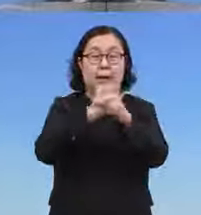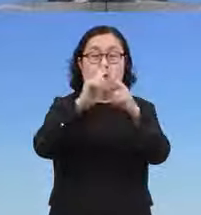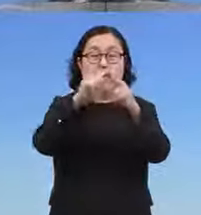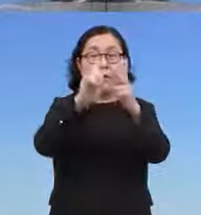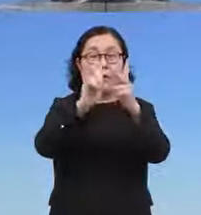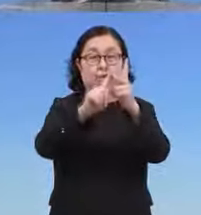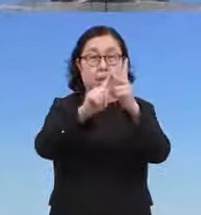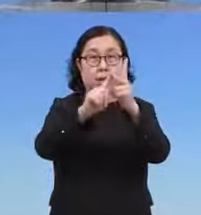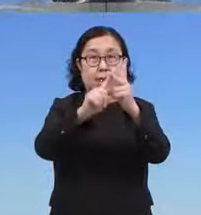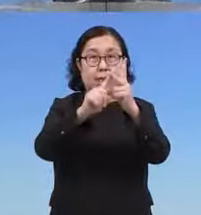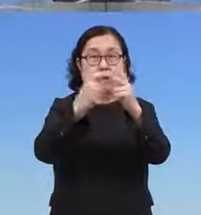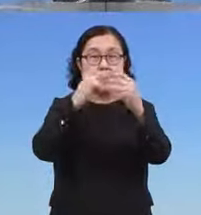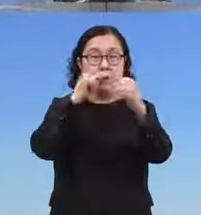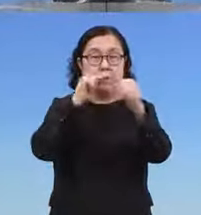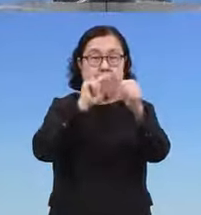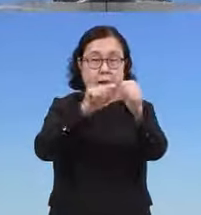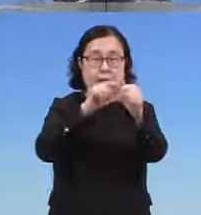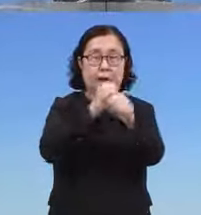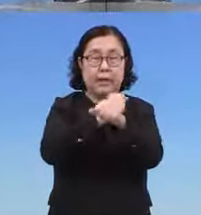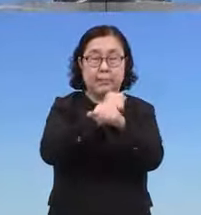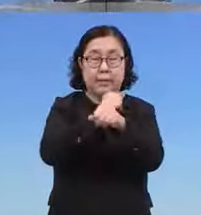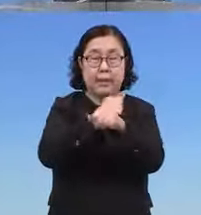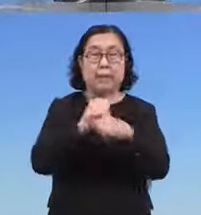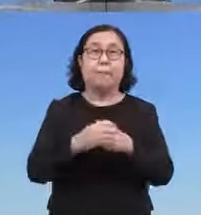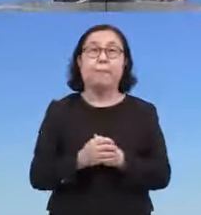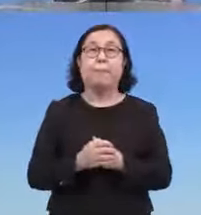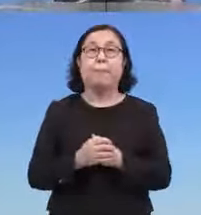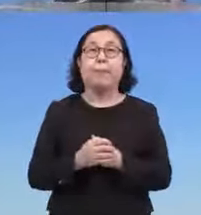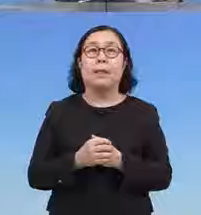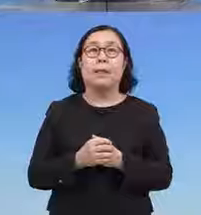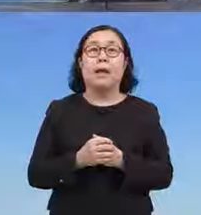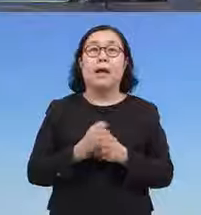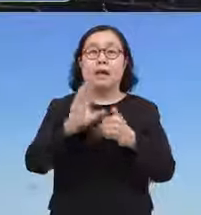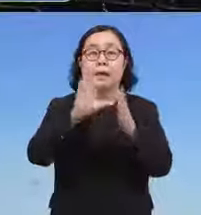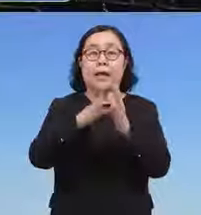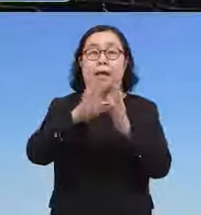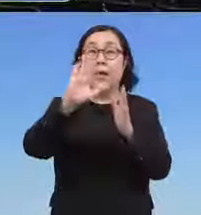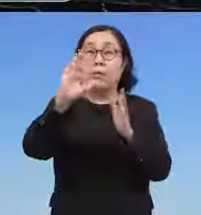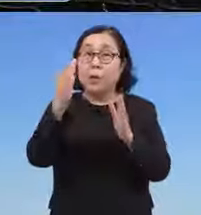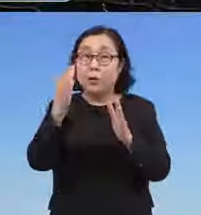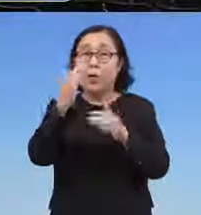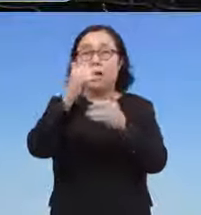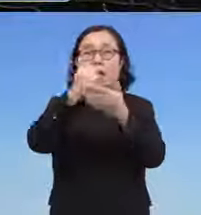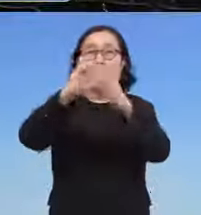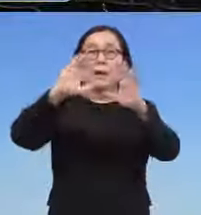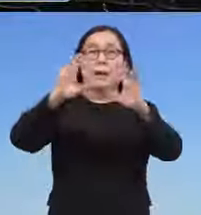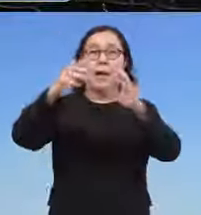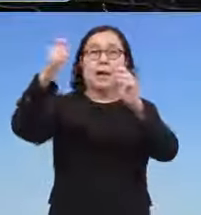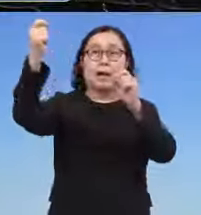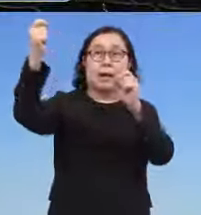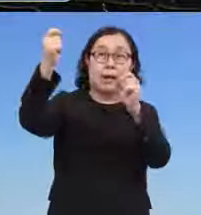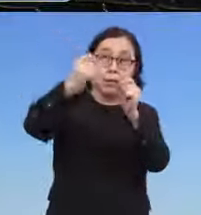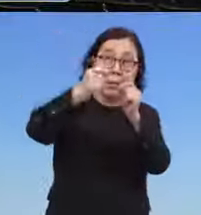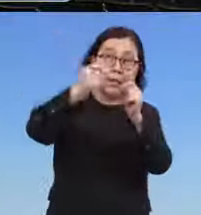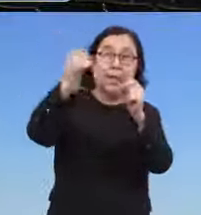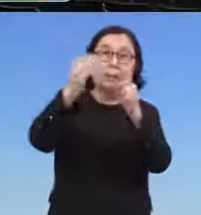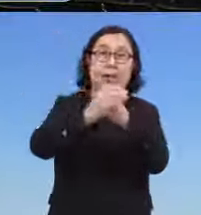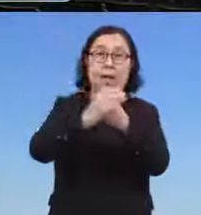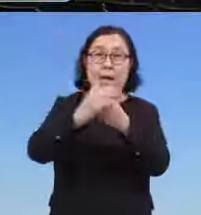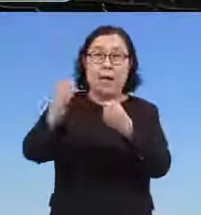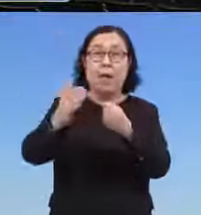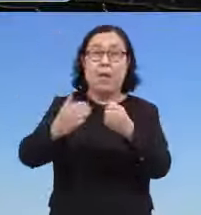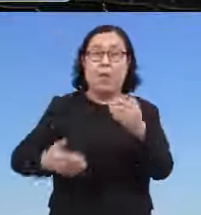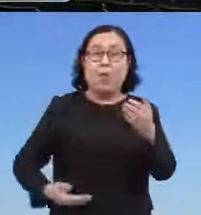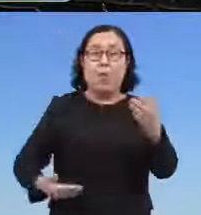두 가지 명령을 내리시는 것을 볼 수가 있습니다. 15절을 다시 보십시오. 이르시되 때가 찼고 하나님의 나라가